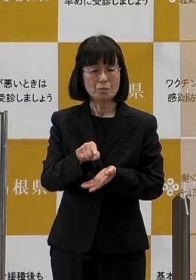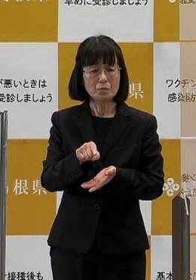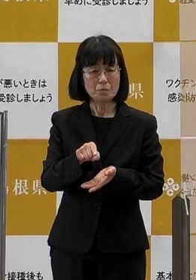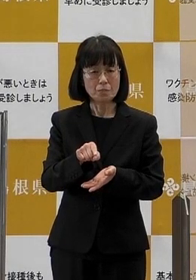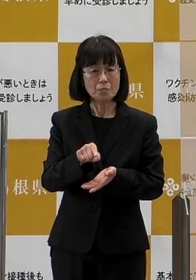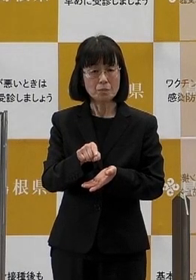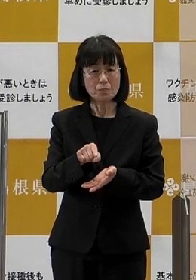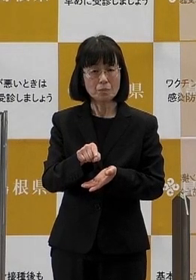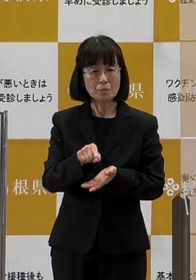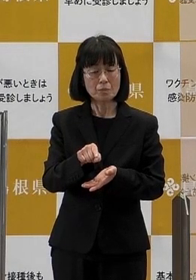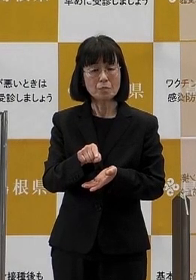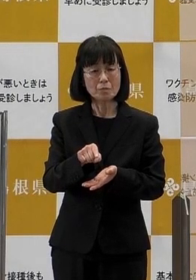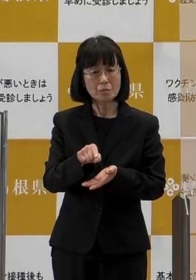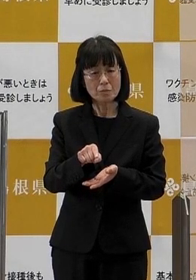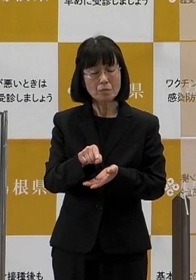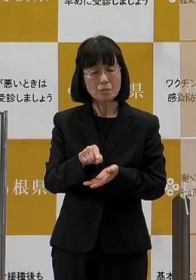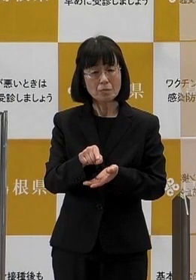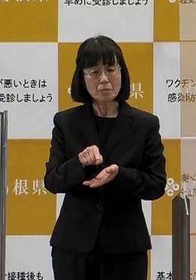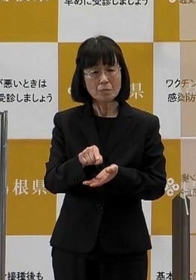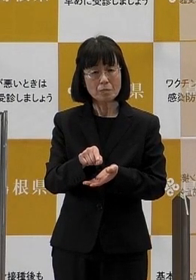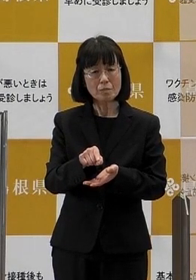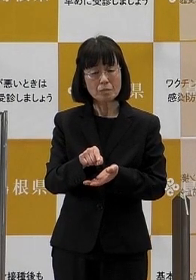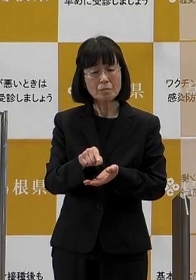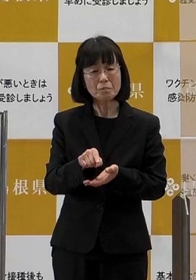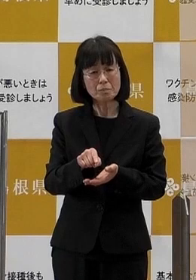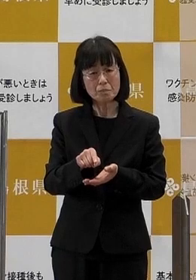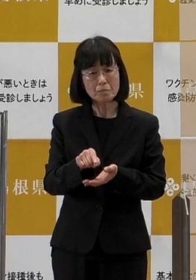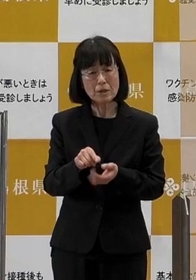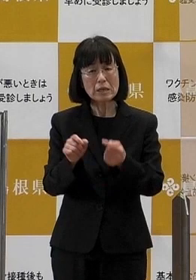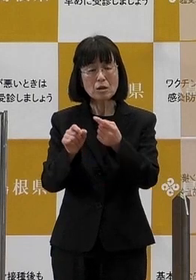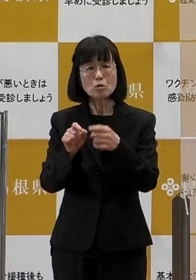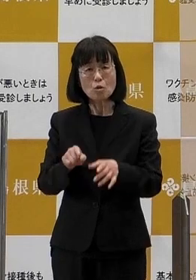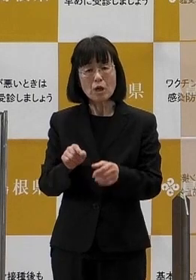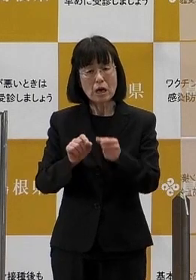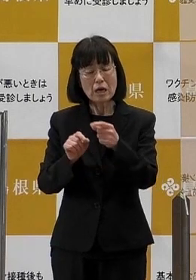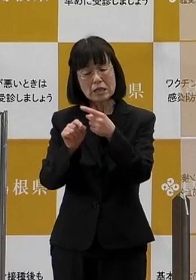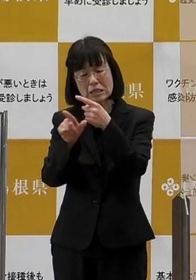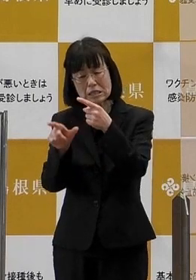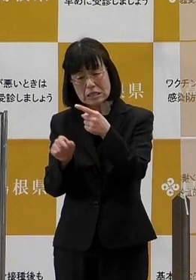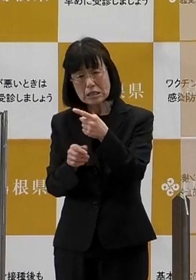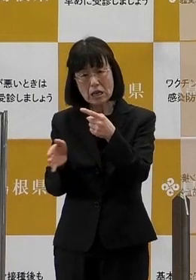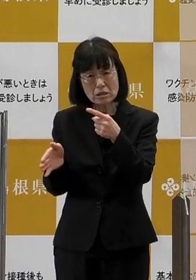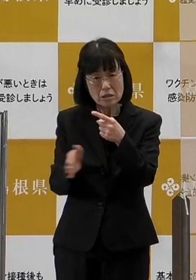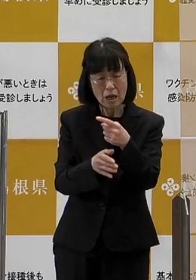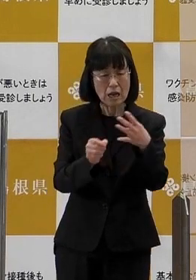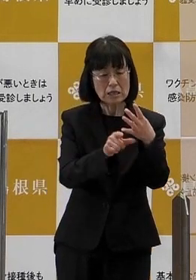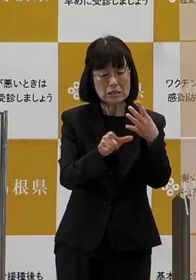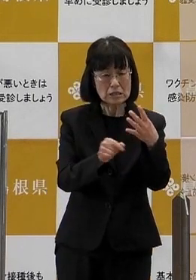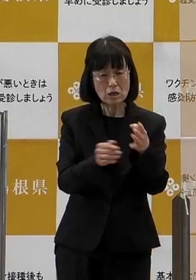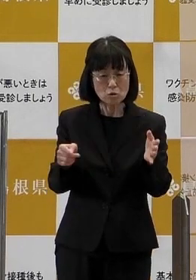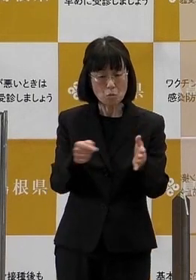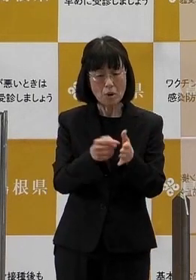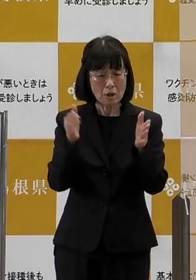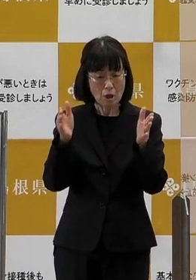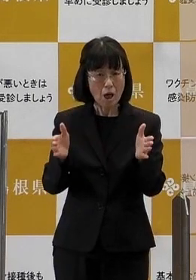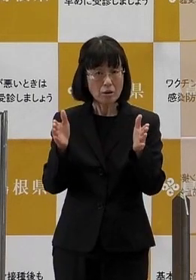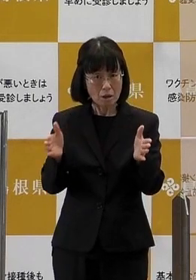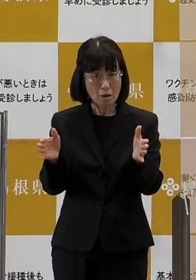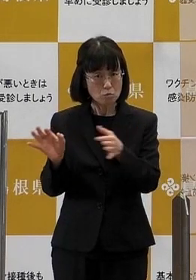コロナ前の数字の中に到底及ばないという期間が1月からもうこの4月まで、もう4月終わろうとしてます